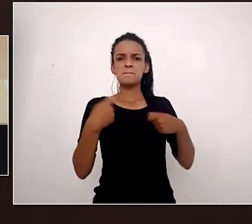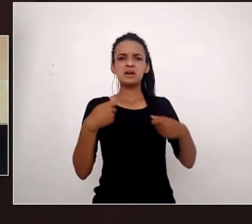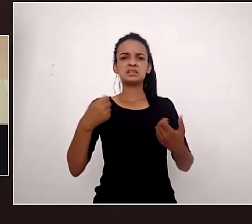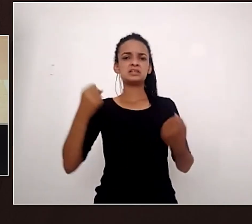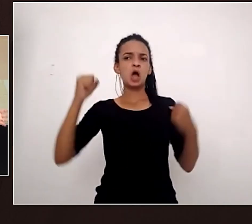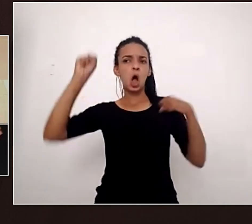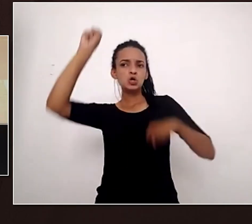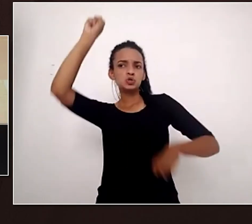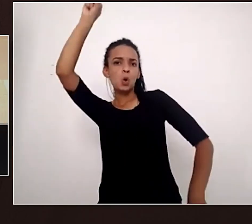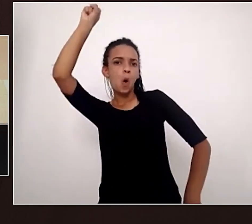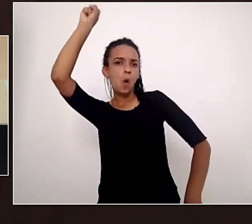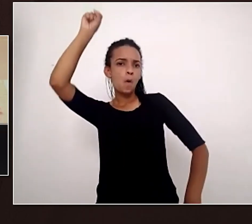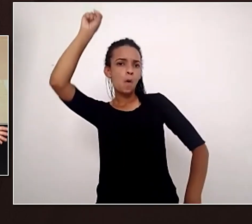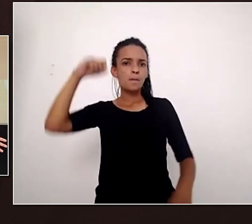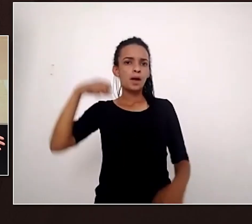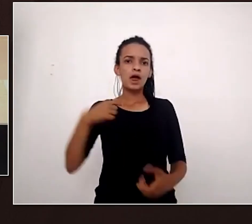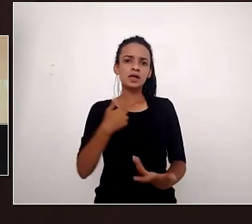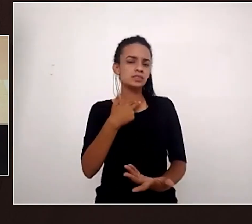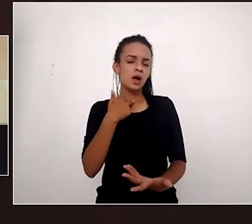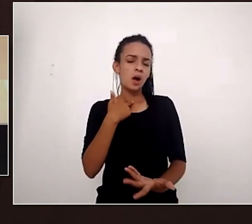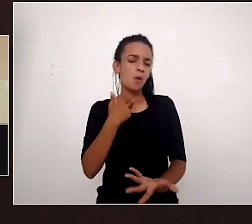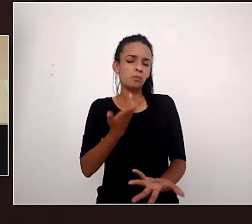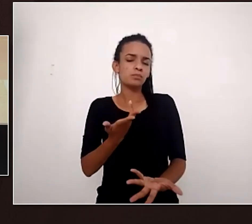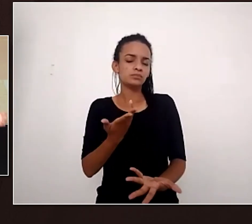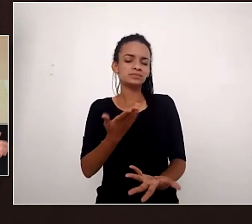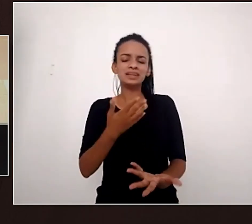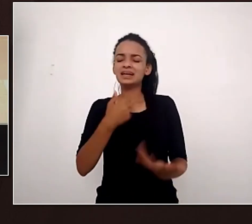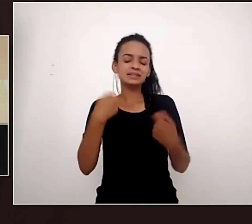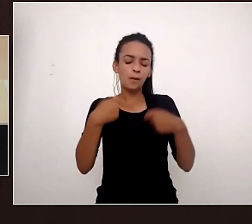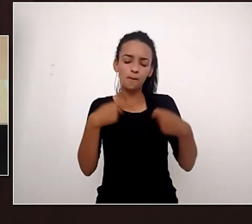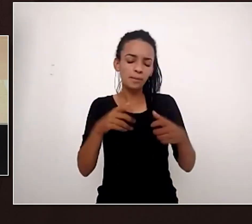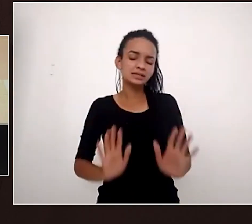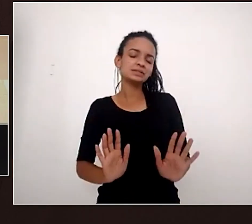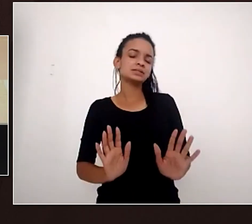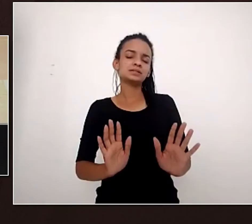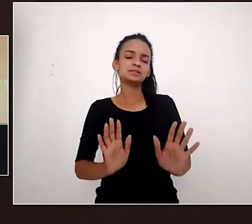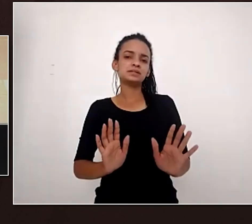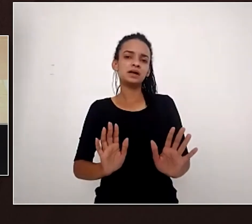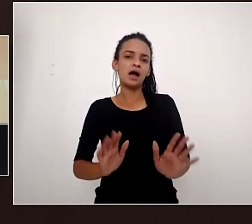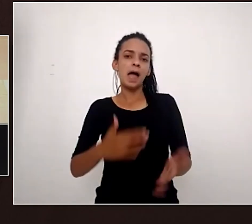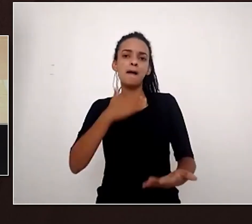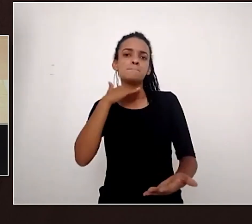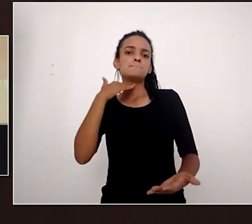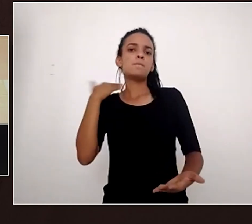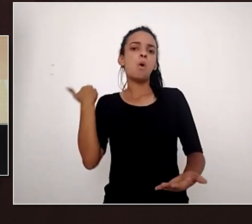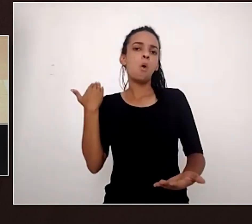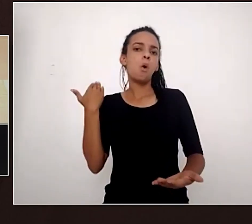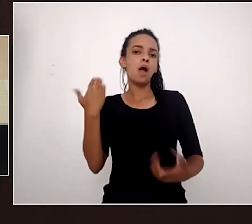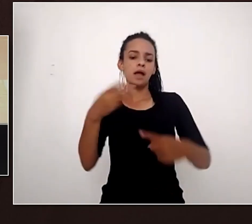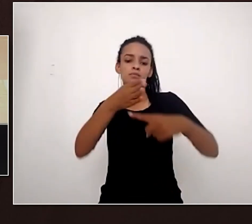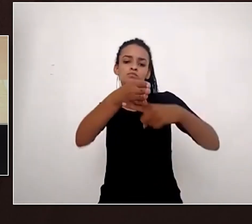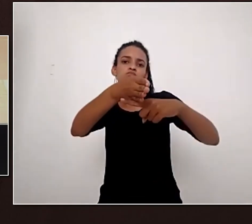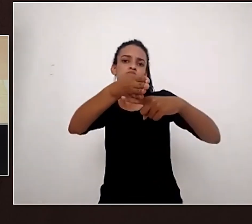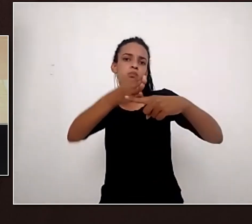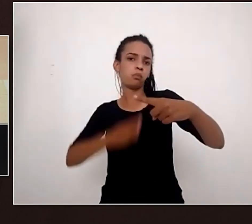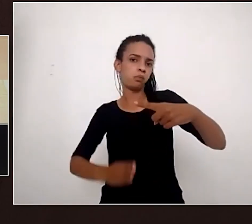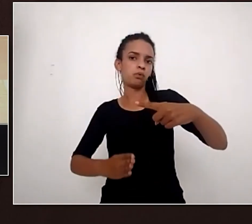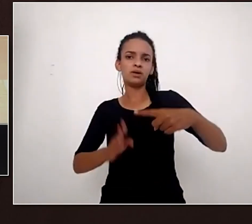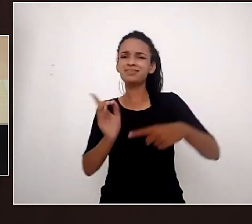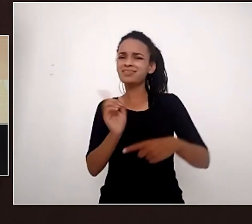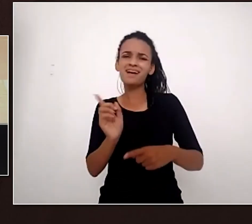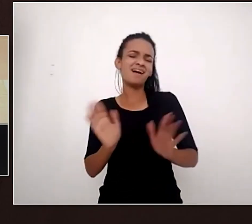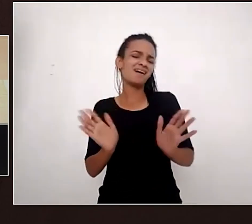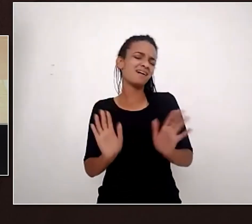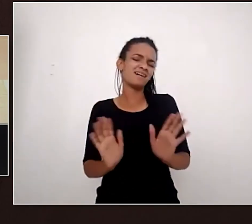ser torturados, ser queimados vivos, ou ser cerrado ao meio. Irmão, não precisa esperar esse